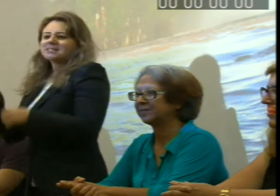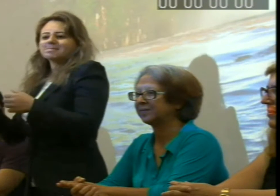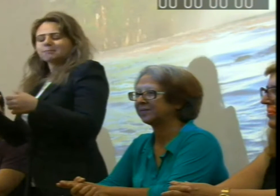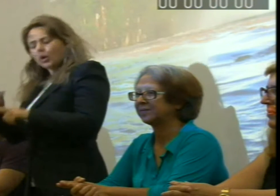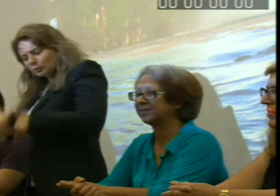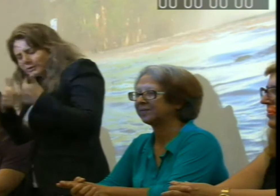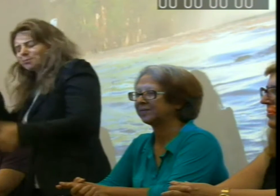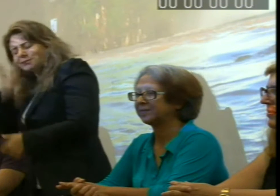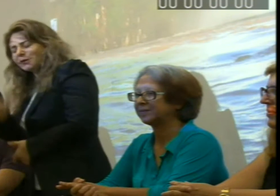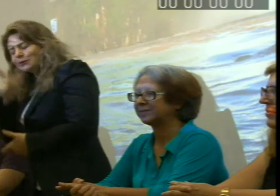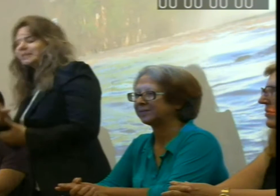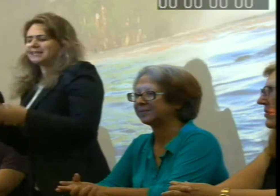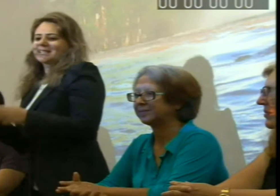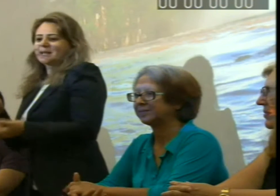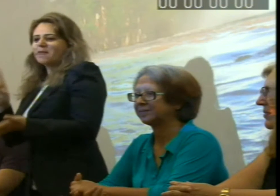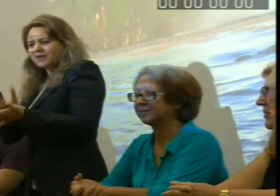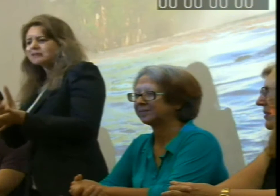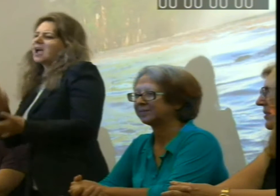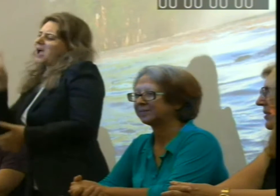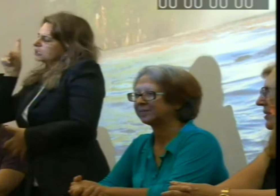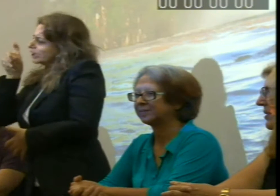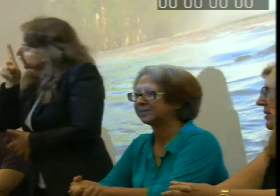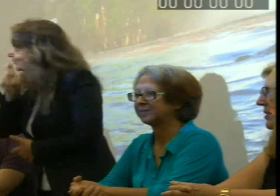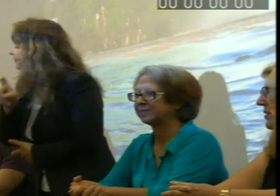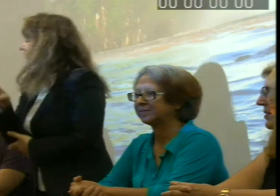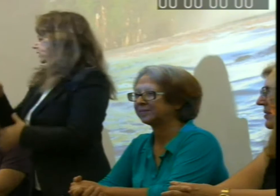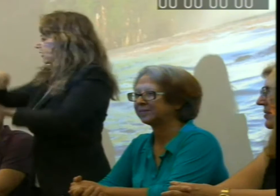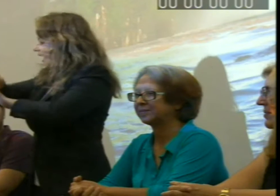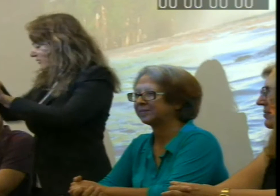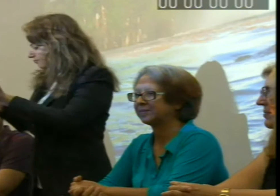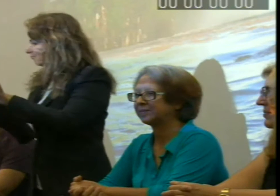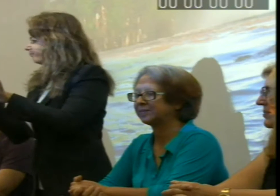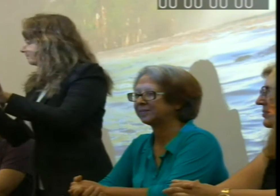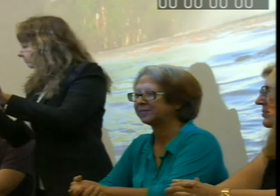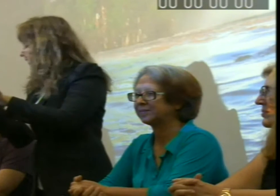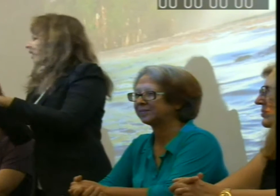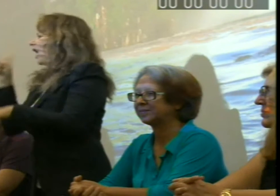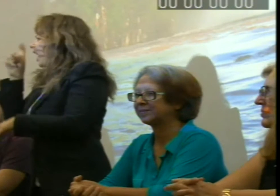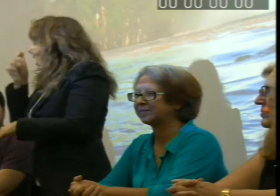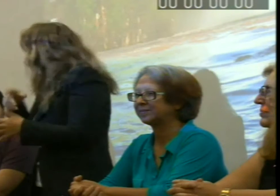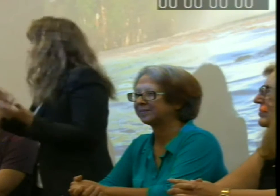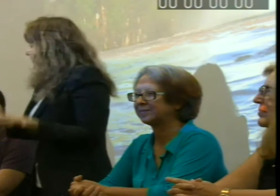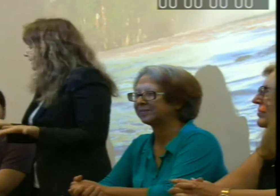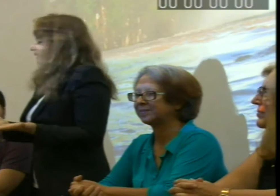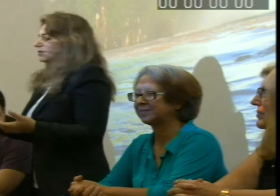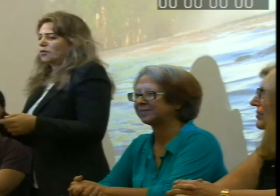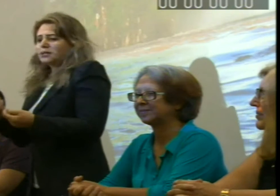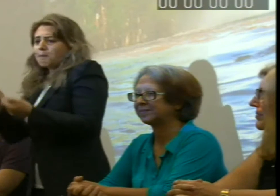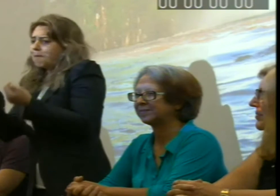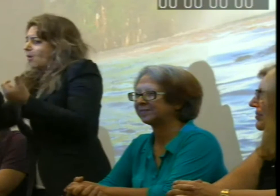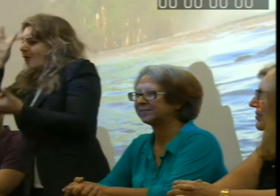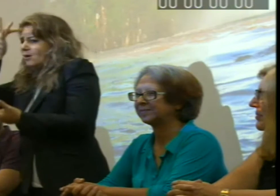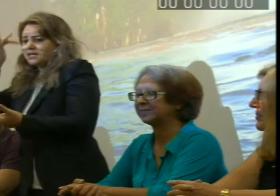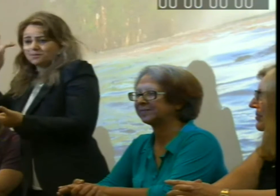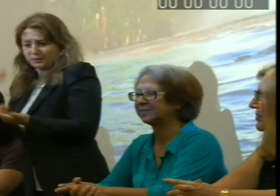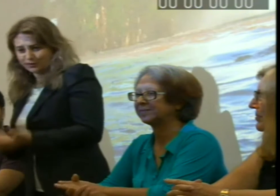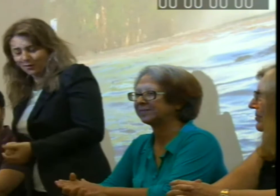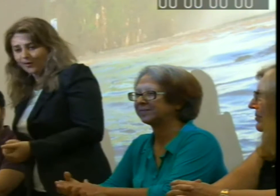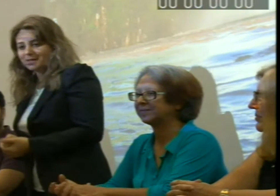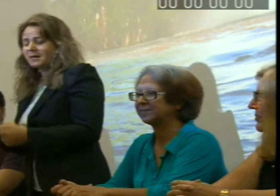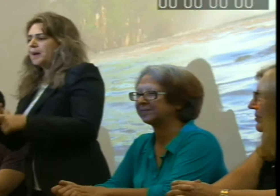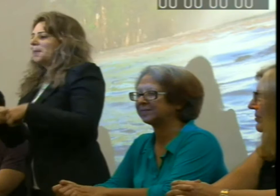libras então nós estamos conseguindo isso através de lutas é muito difícil nós sabemos também